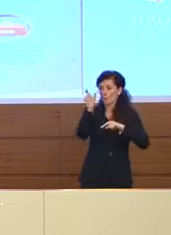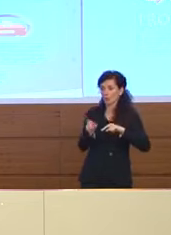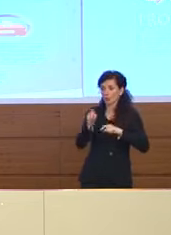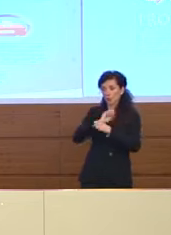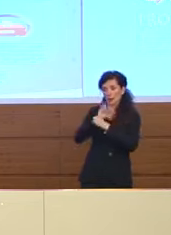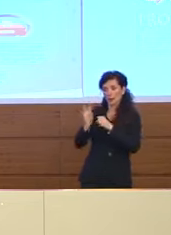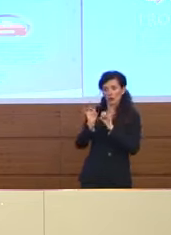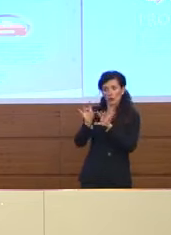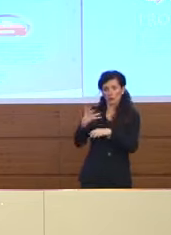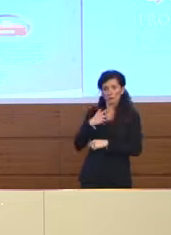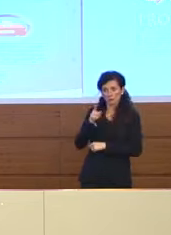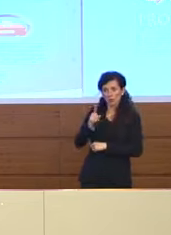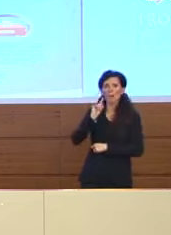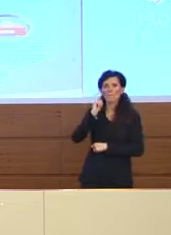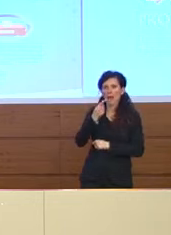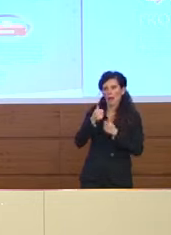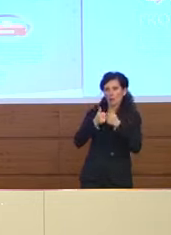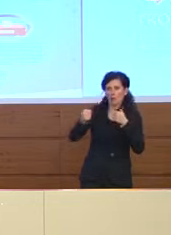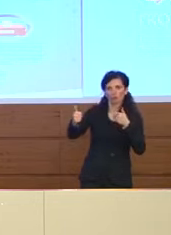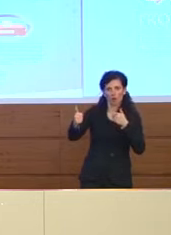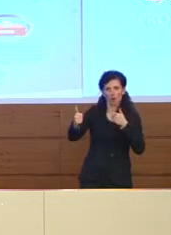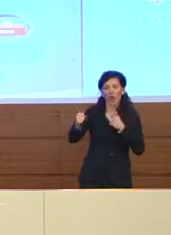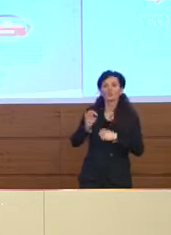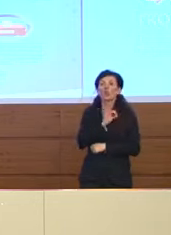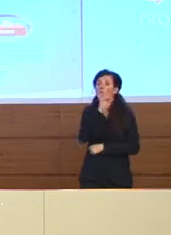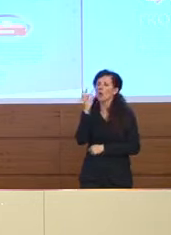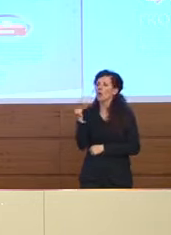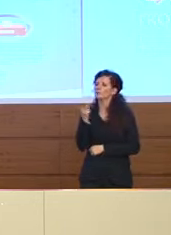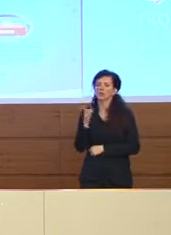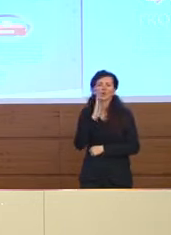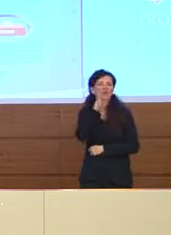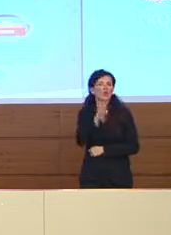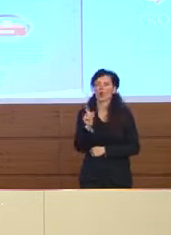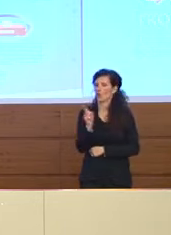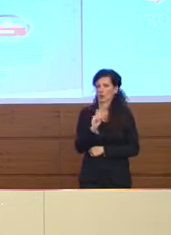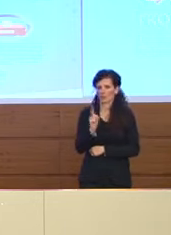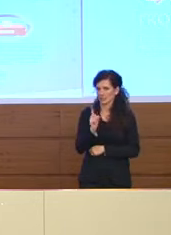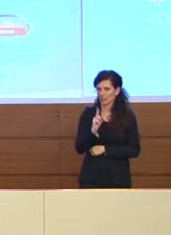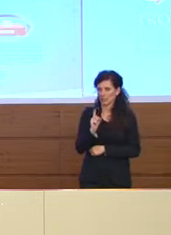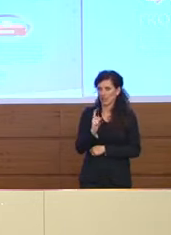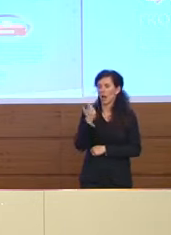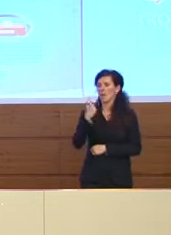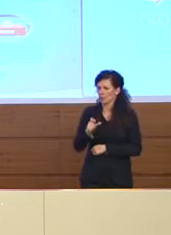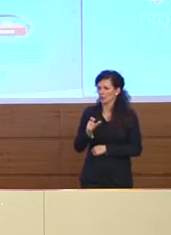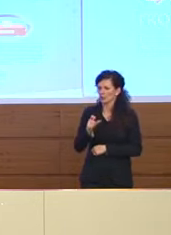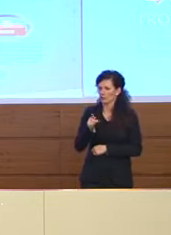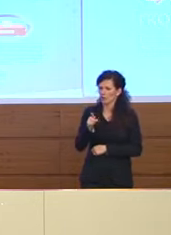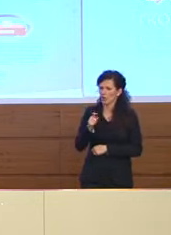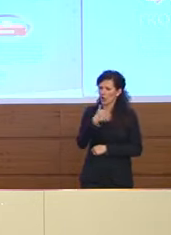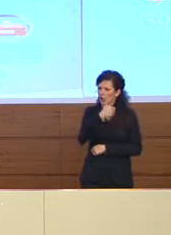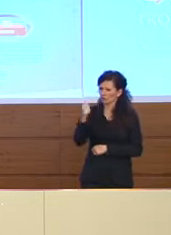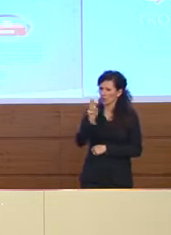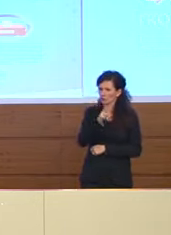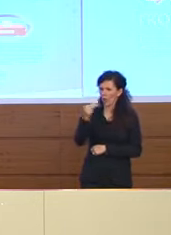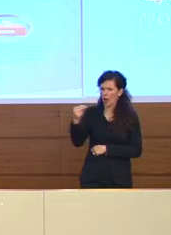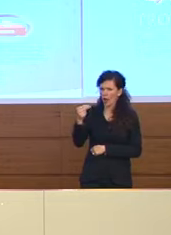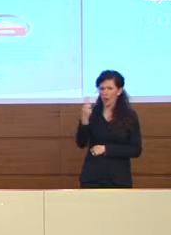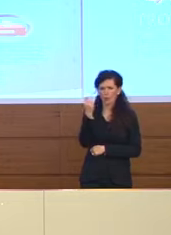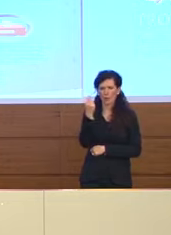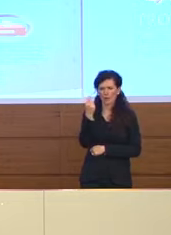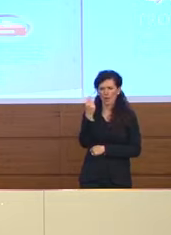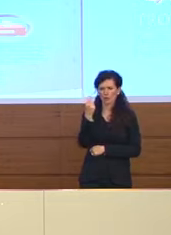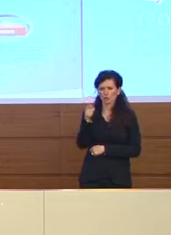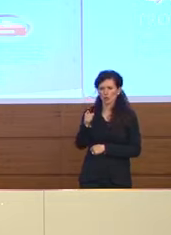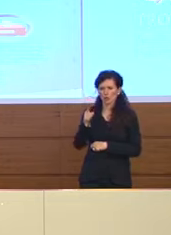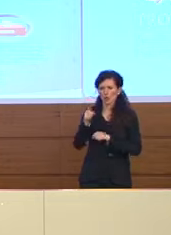oppure los consigliereste proprio per la ragione opposta anche perché poi costano circa 100 euro l'uno non hanno